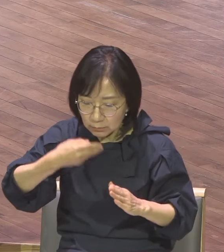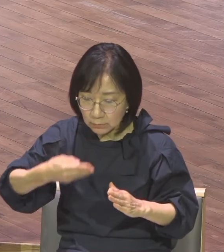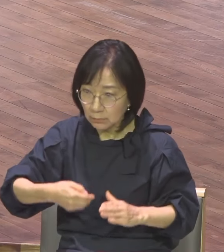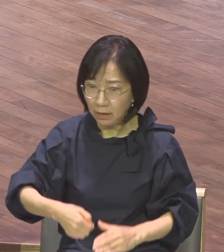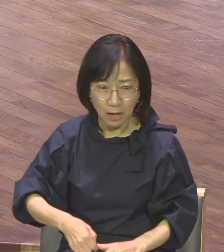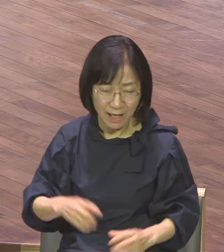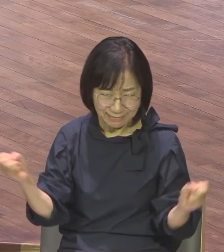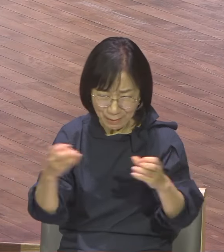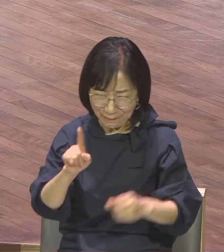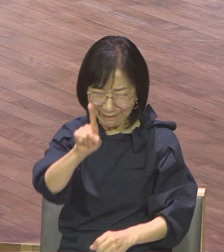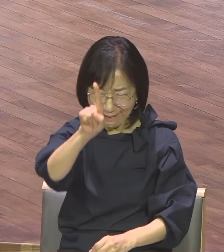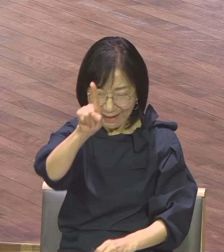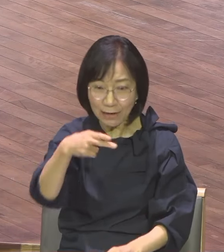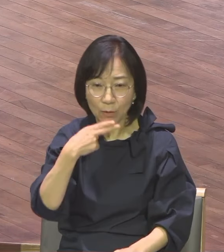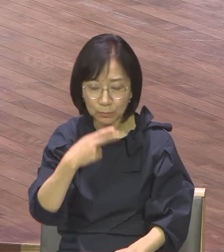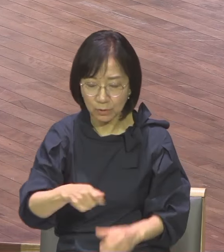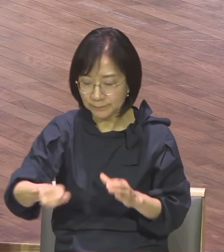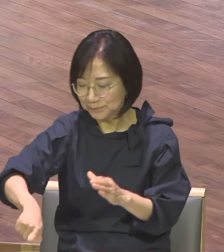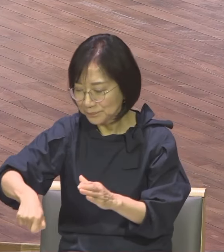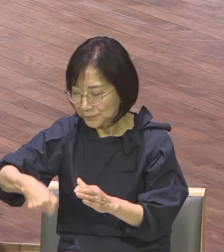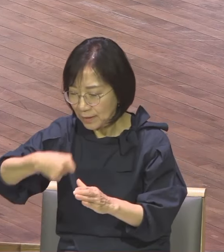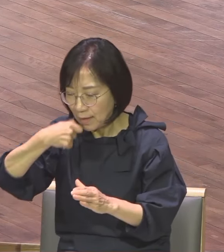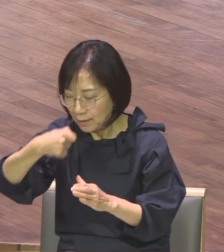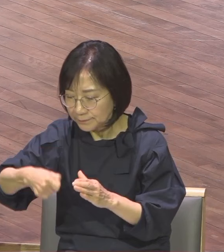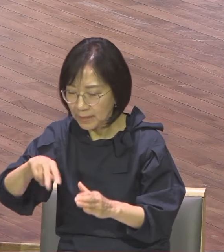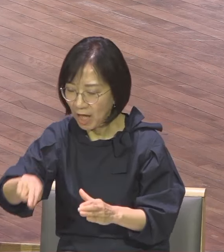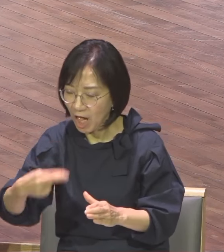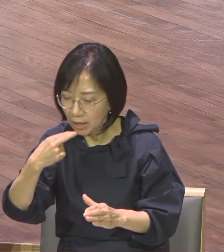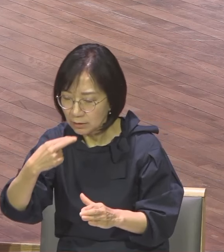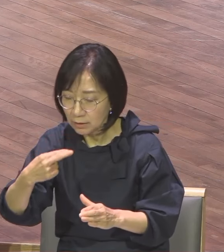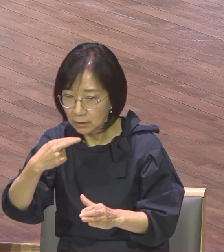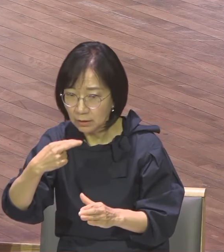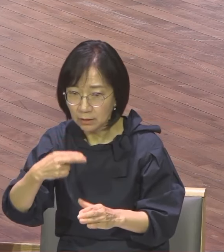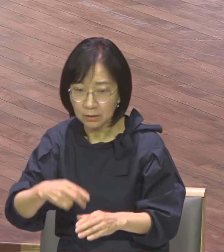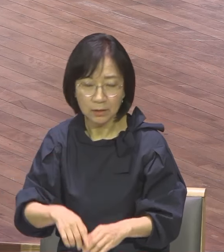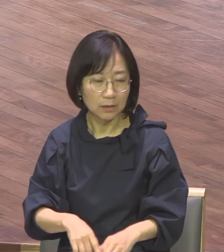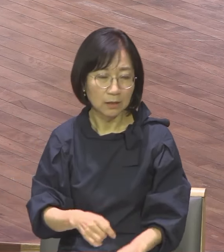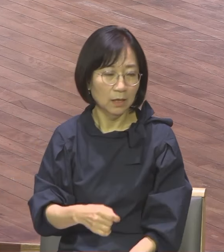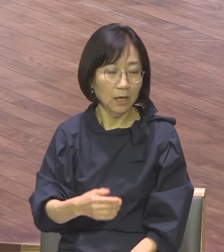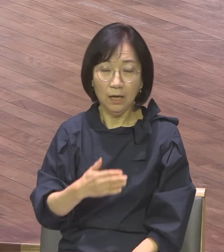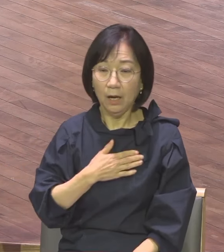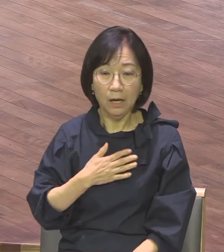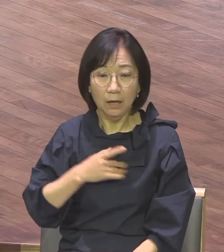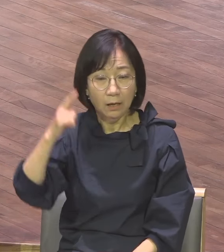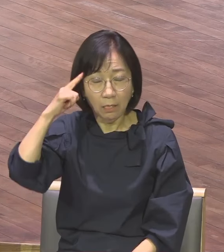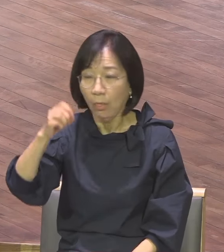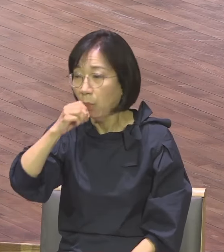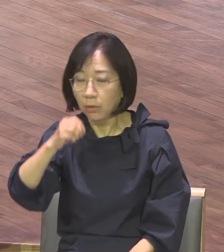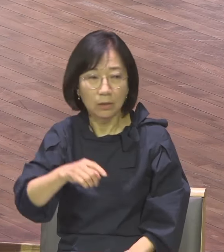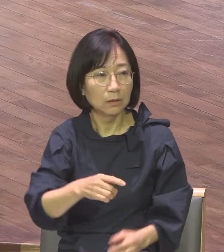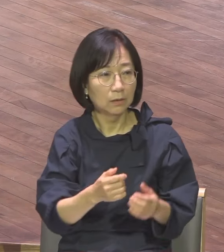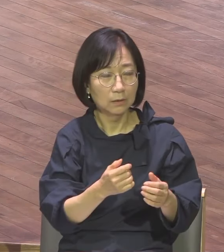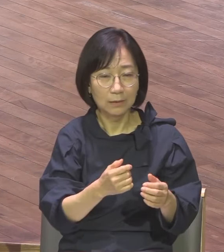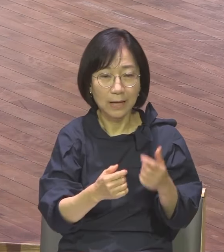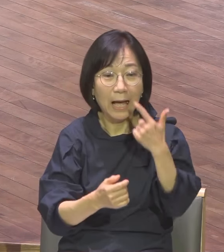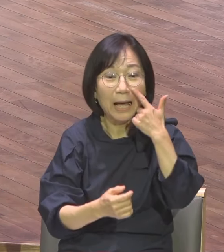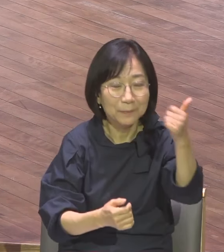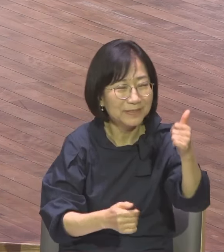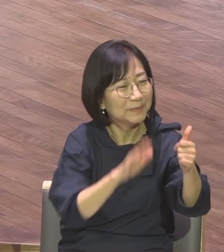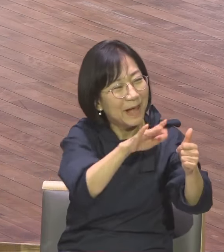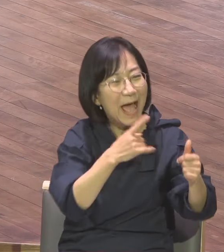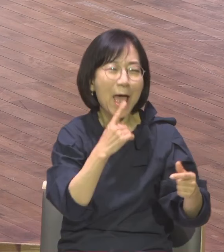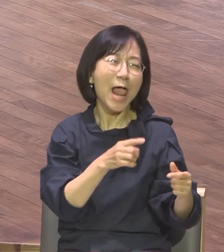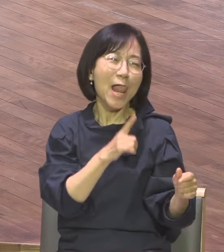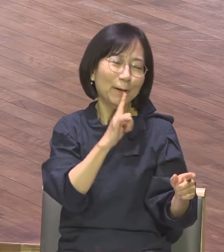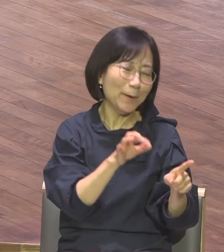안 나. 나는 아무것도 모르고 그냥 장인하고 밥 상대고 뭐 장인하고 이야기하니까 가만히 있더라고. 이상하다